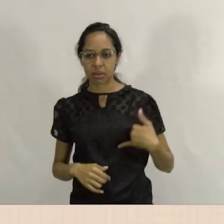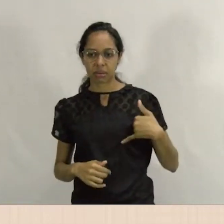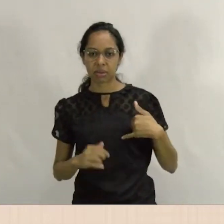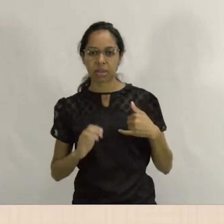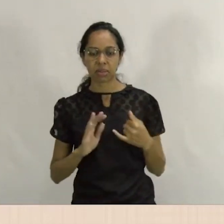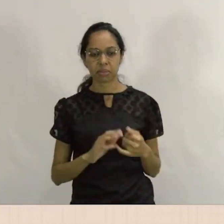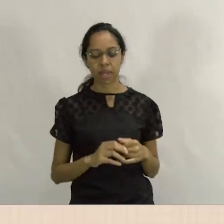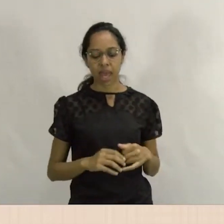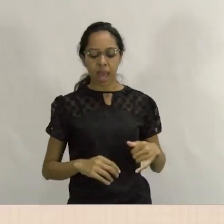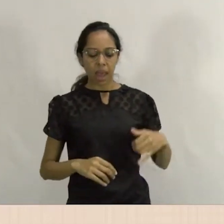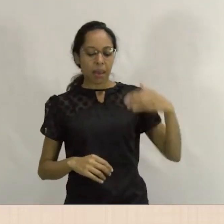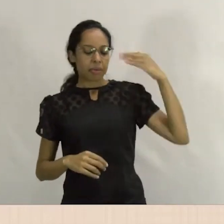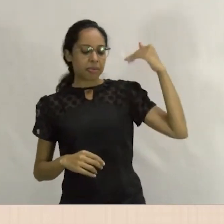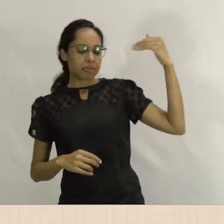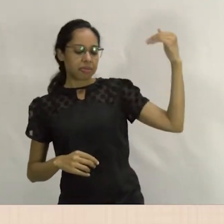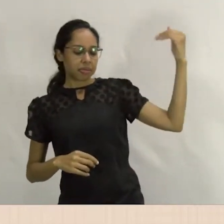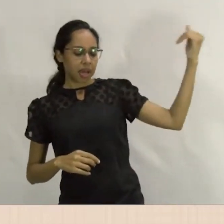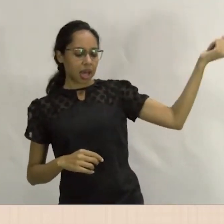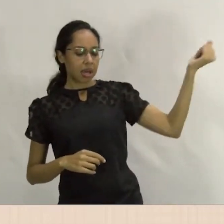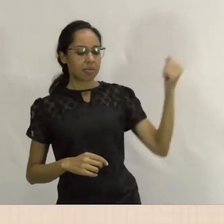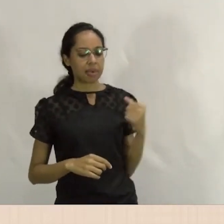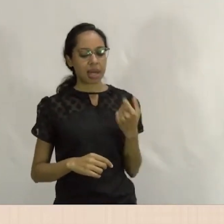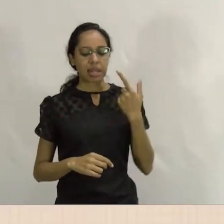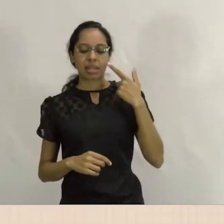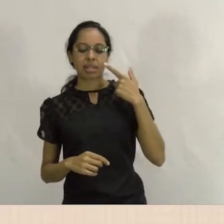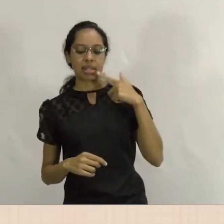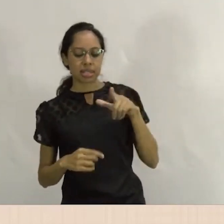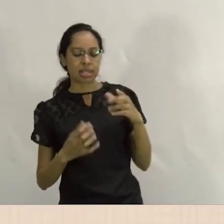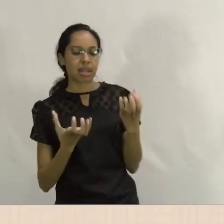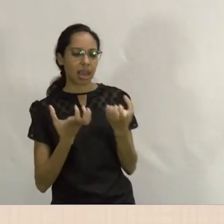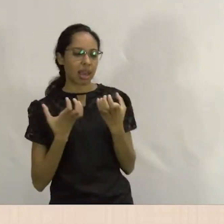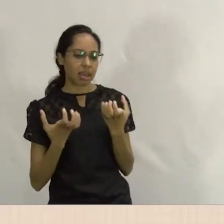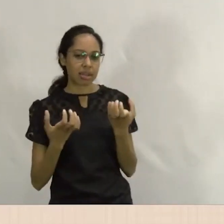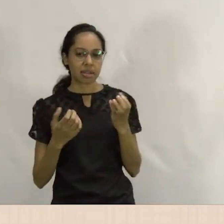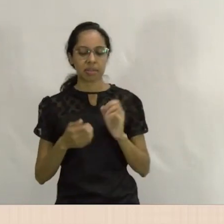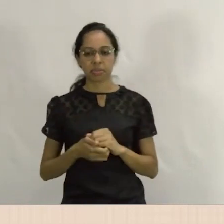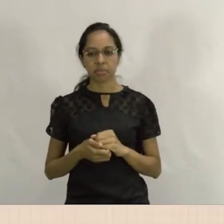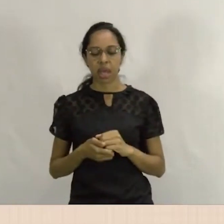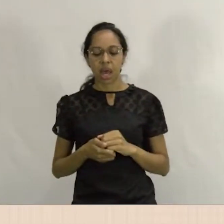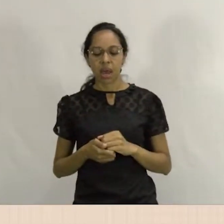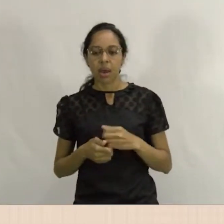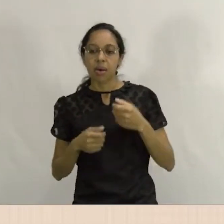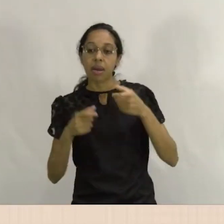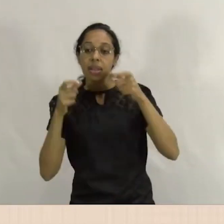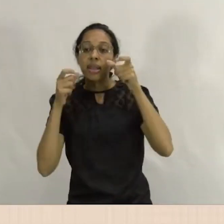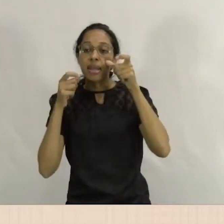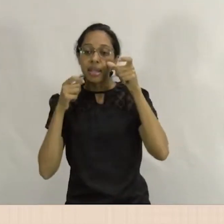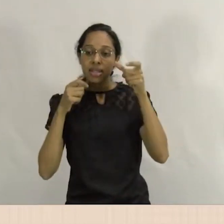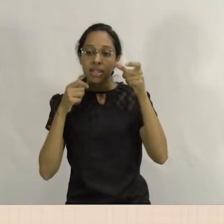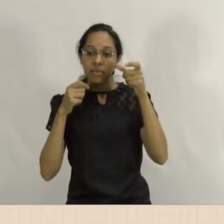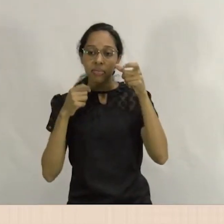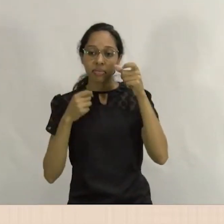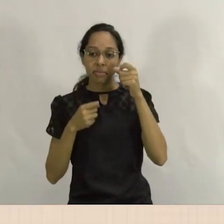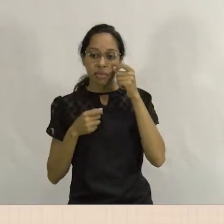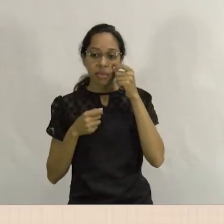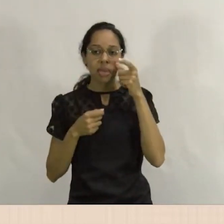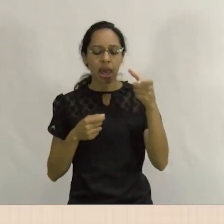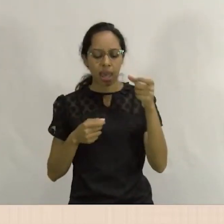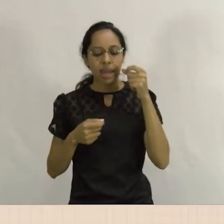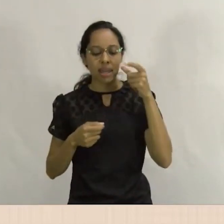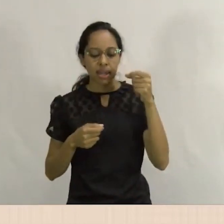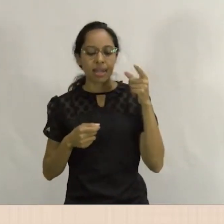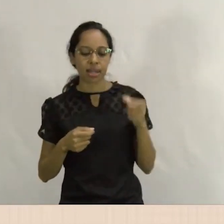ganhar sua glória dos homens, ou seja para algum interesse financeiro. Entenderam? Então